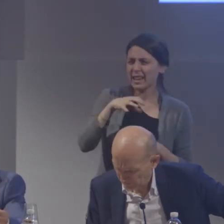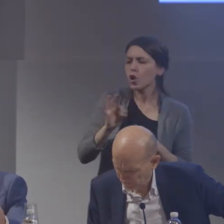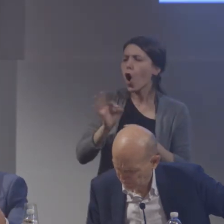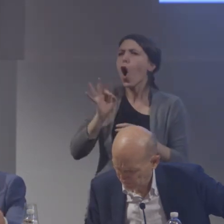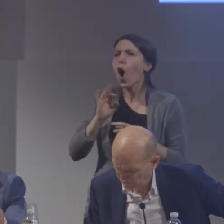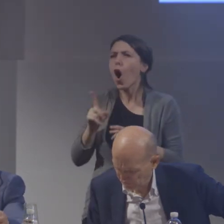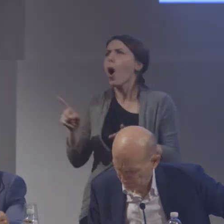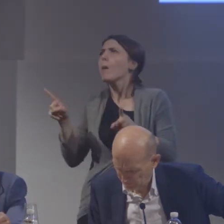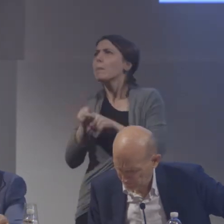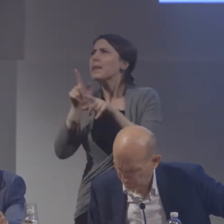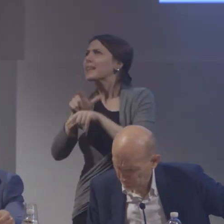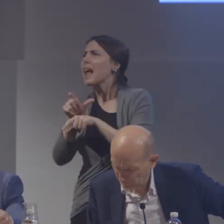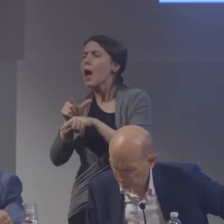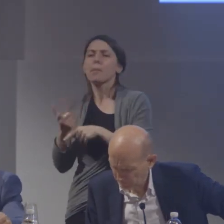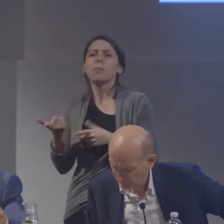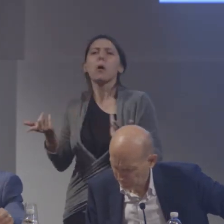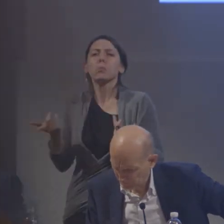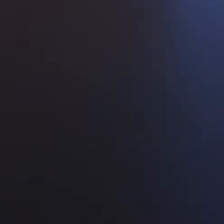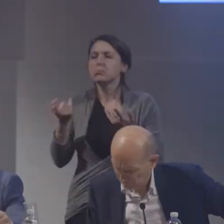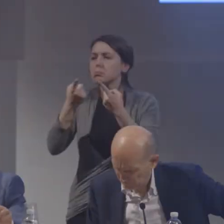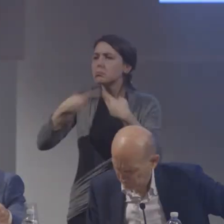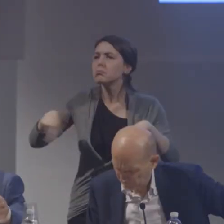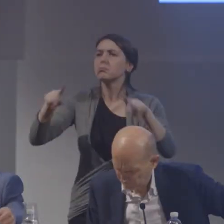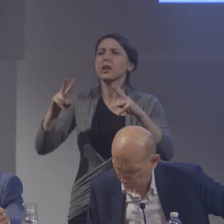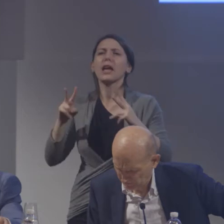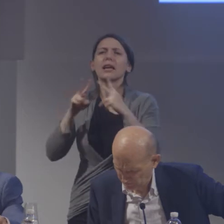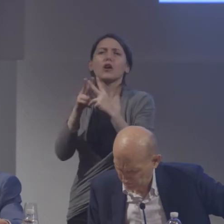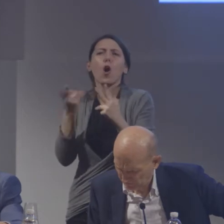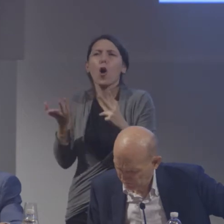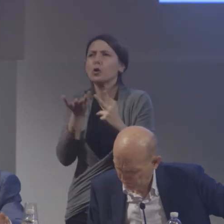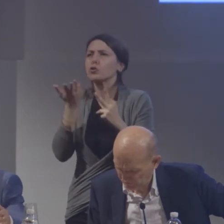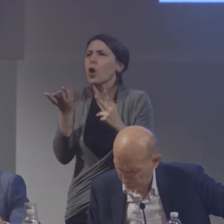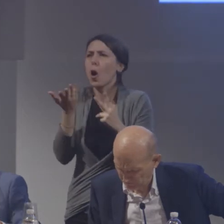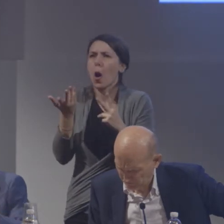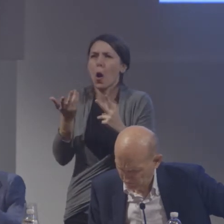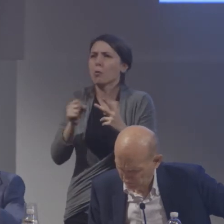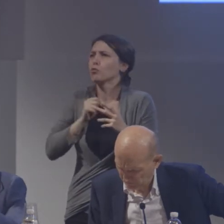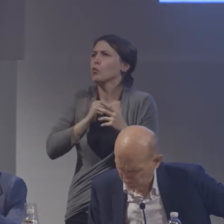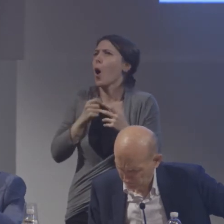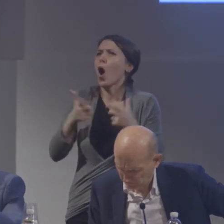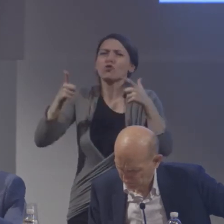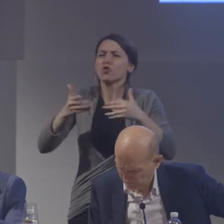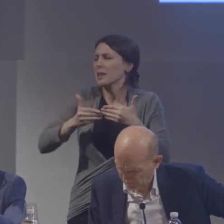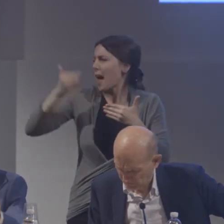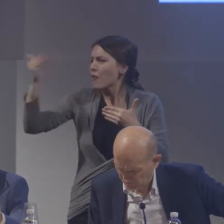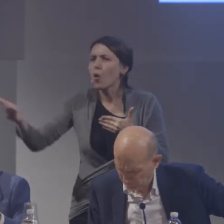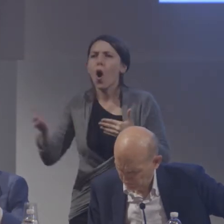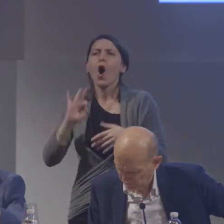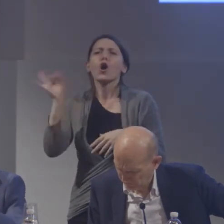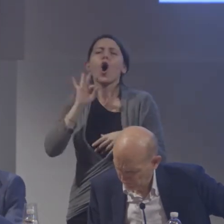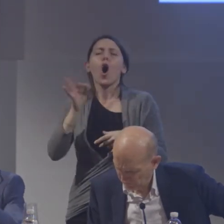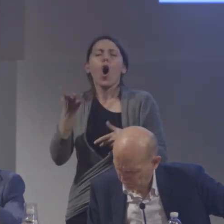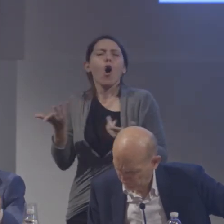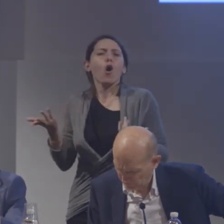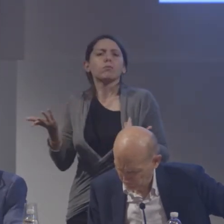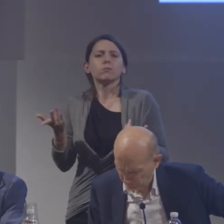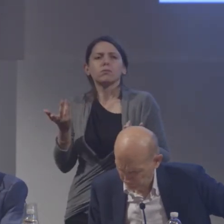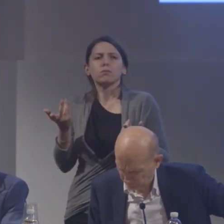oppure all'incontro tenuto in una realtà estremamente periferica oppure al dialogo